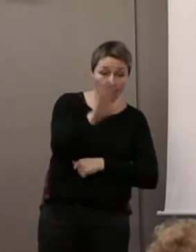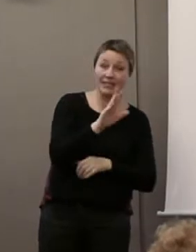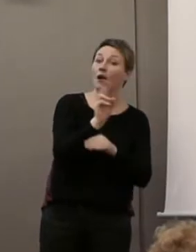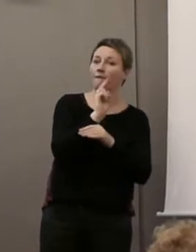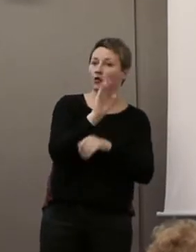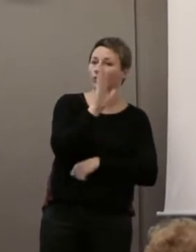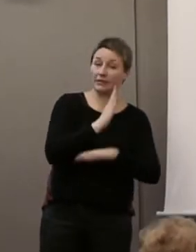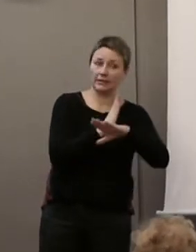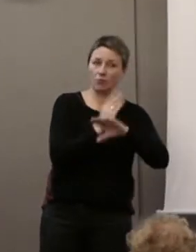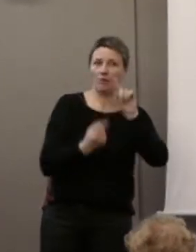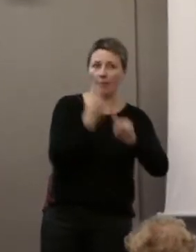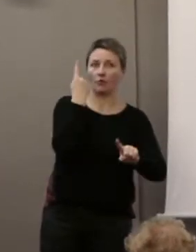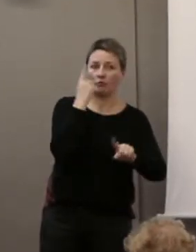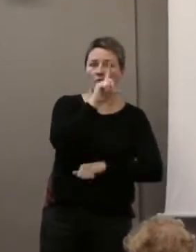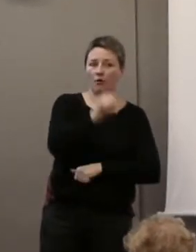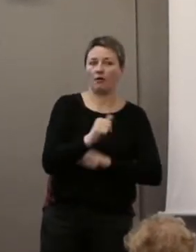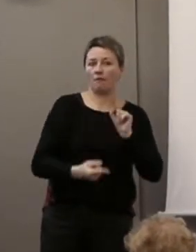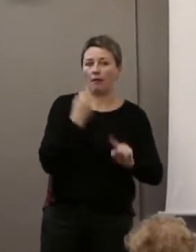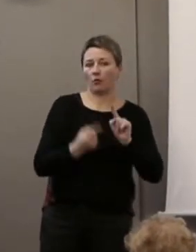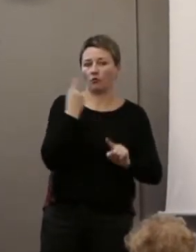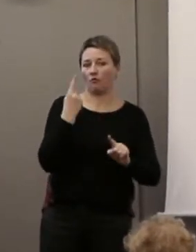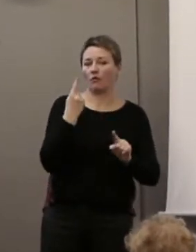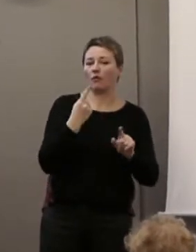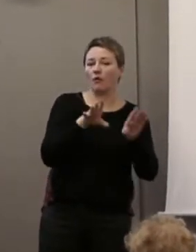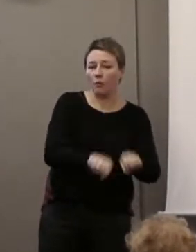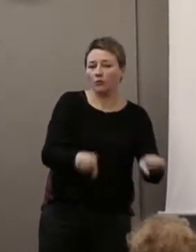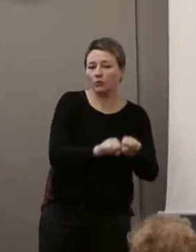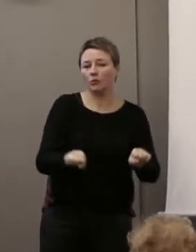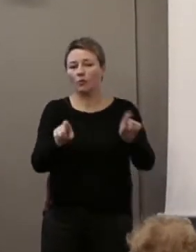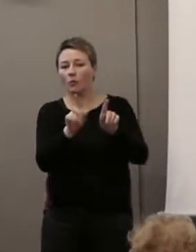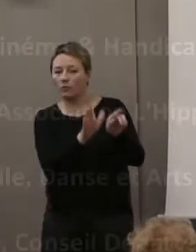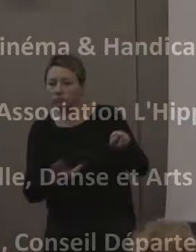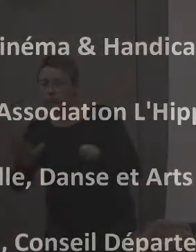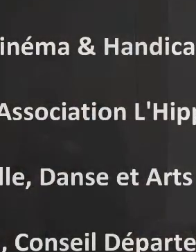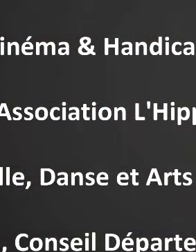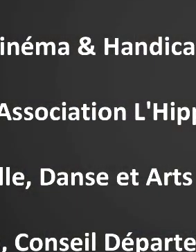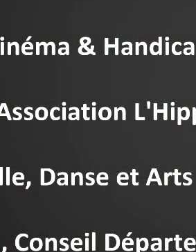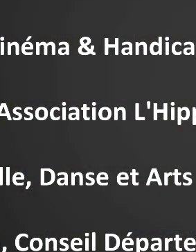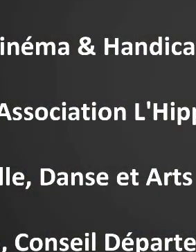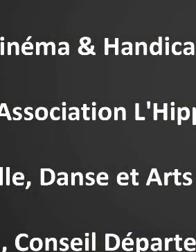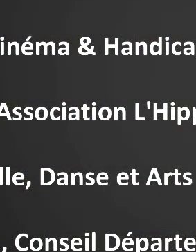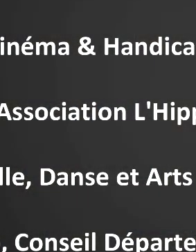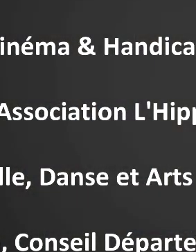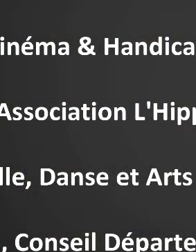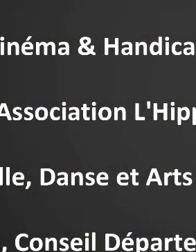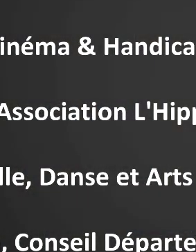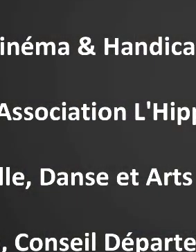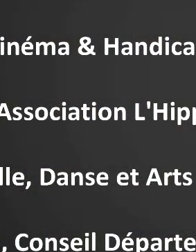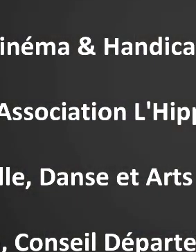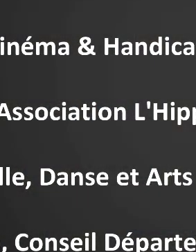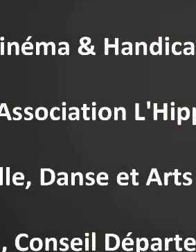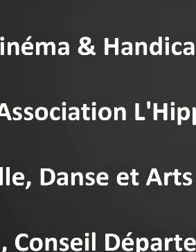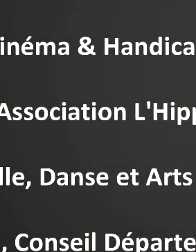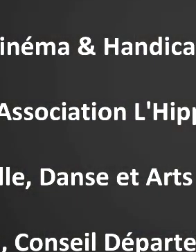Vosges, avec le bois, son importance, et puis en même temps ouvre sur autre chose. Le Nord-Ouest nous a présenté le dossier